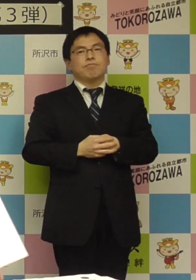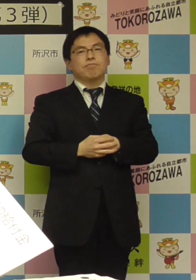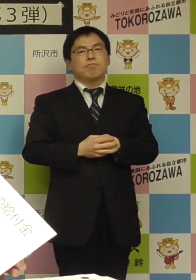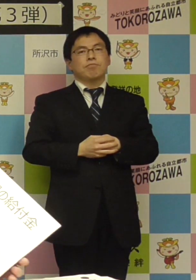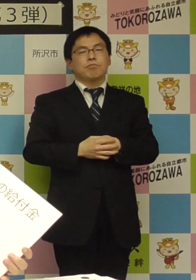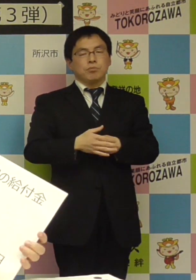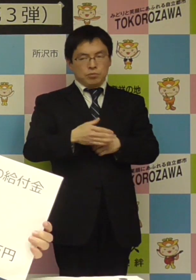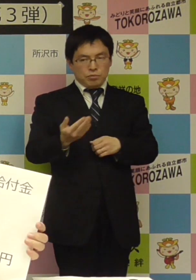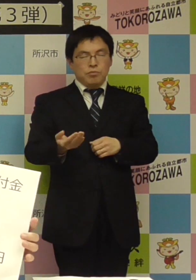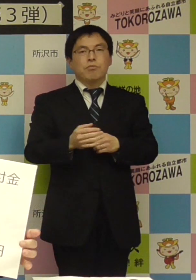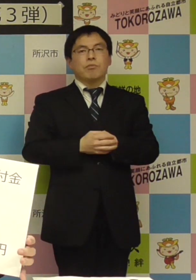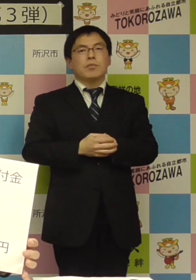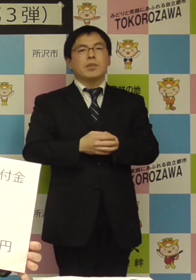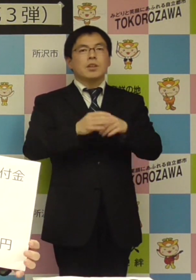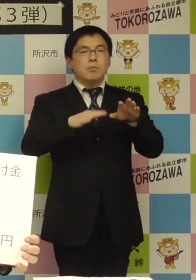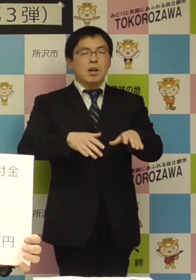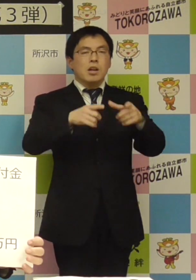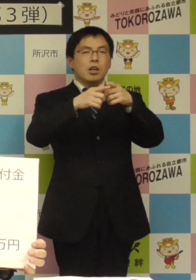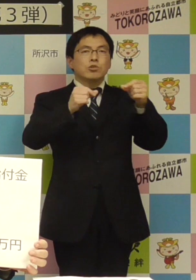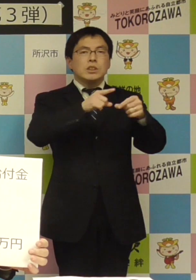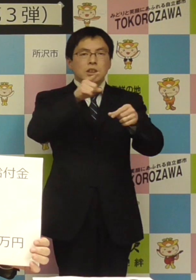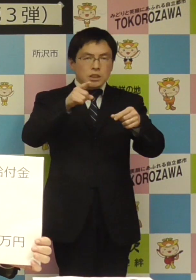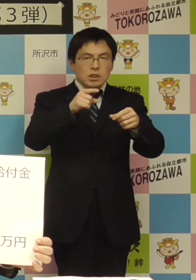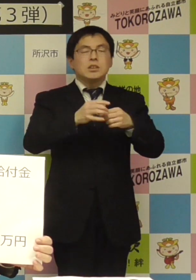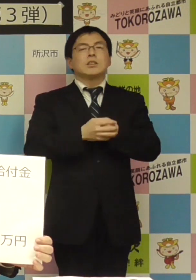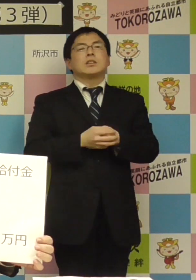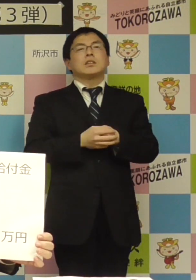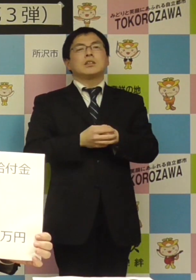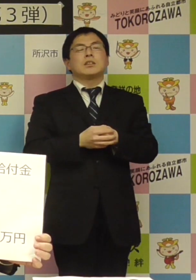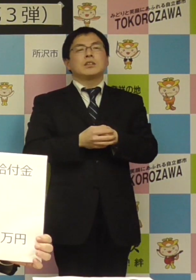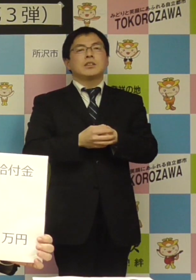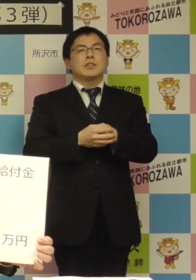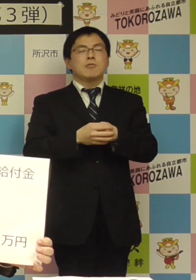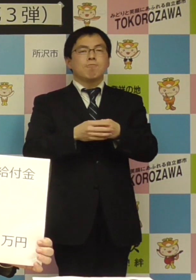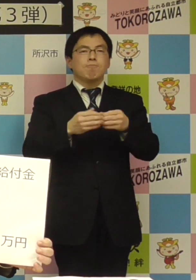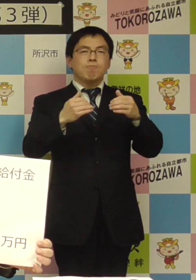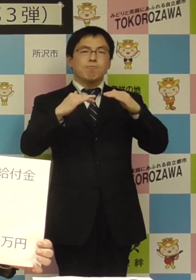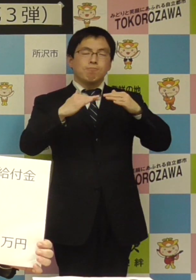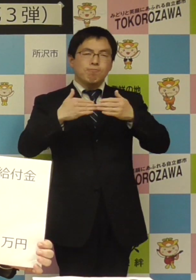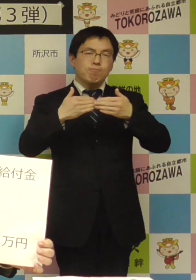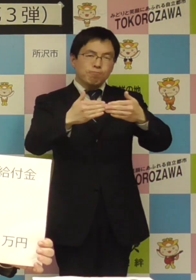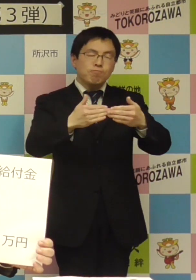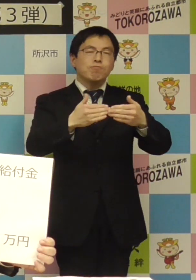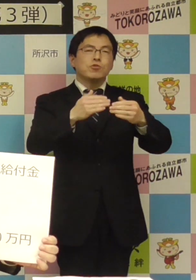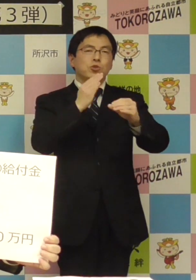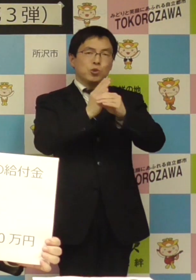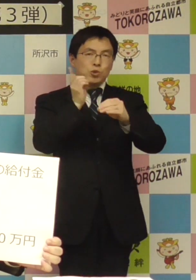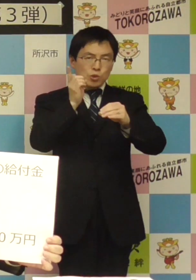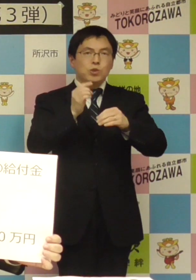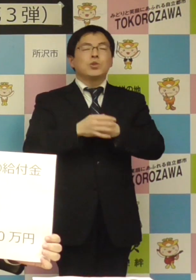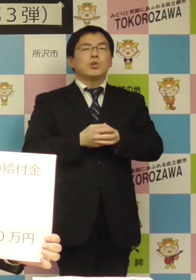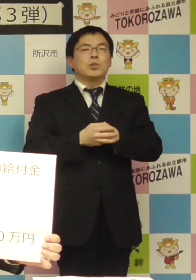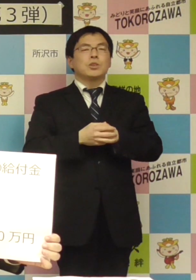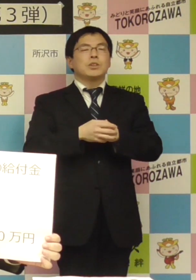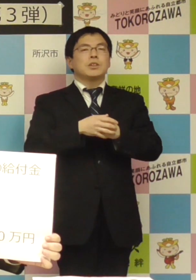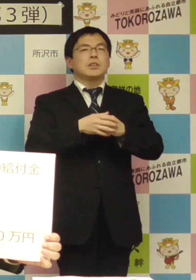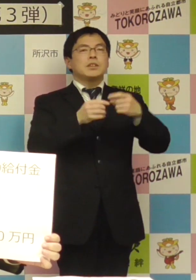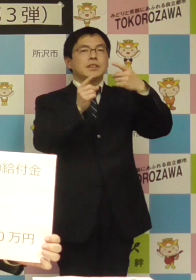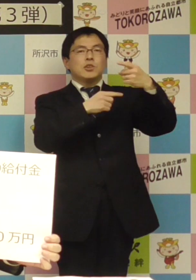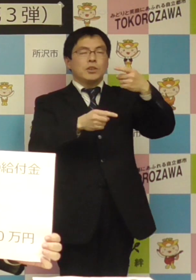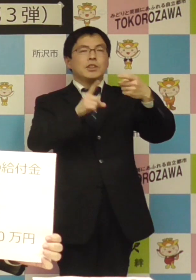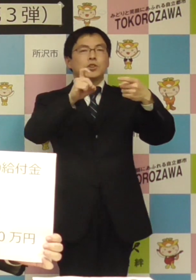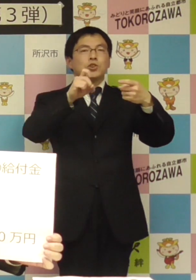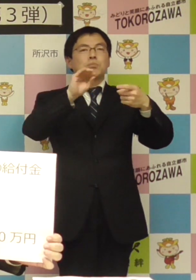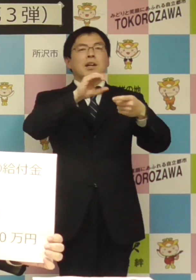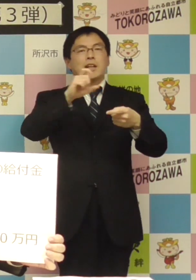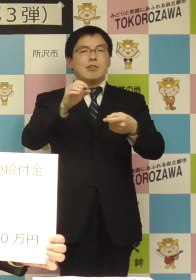そして、現在国によって話を進めておられる一人10万円の給